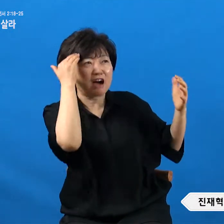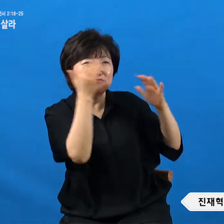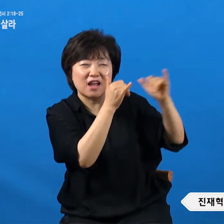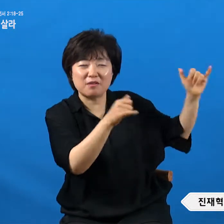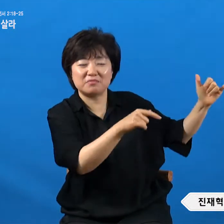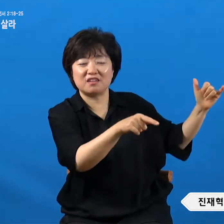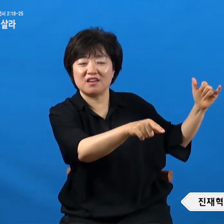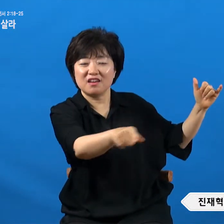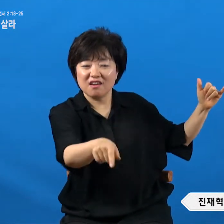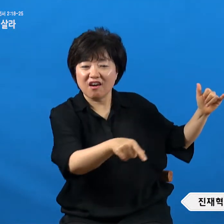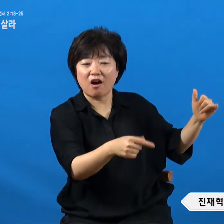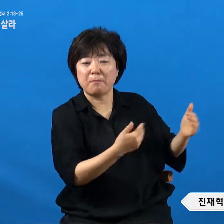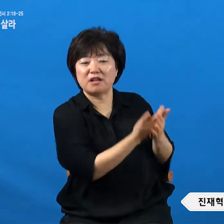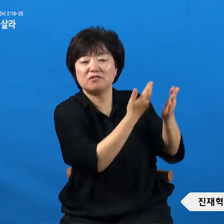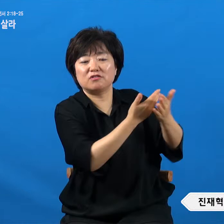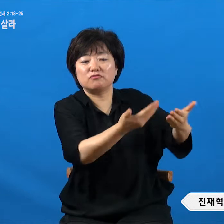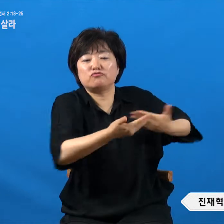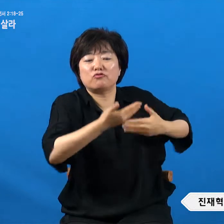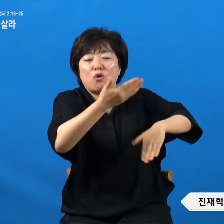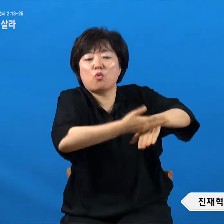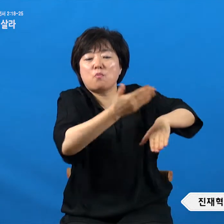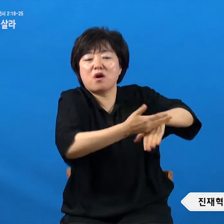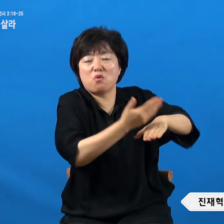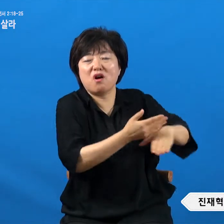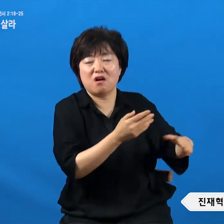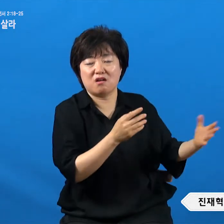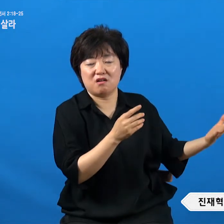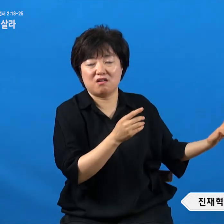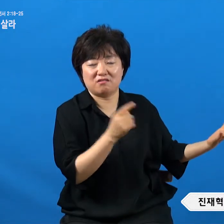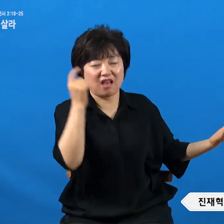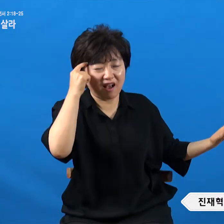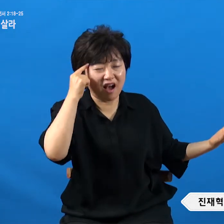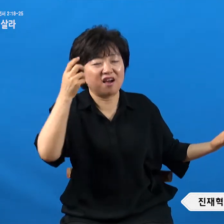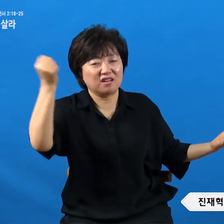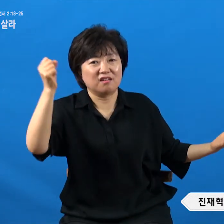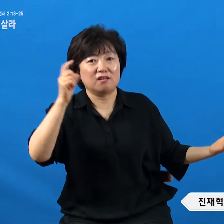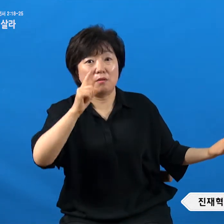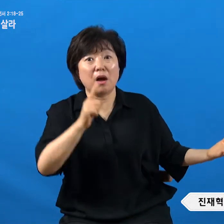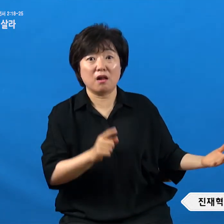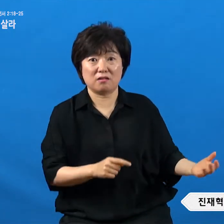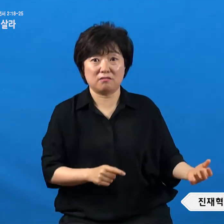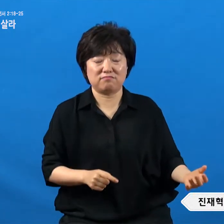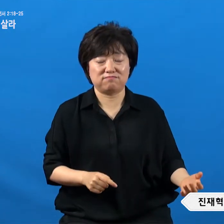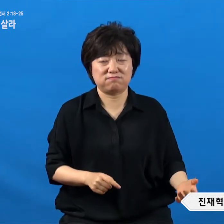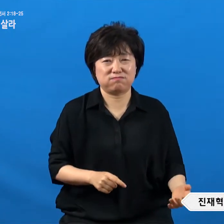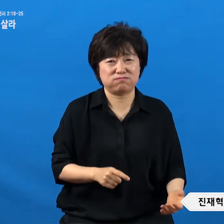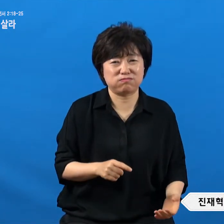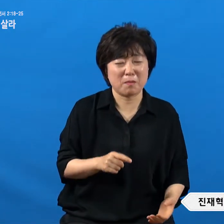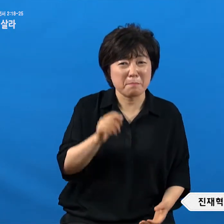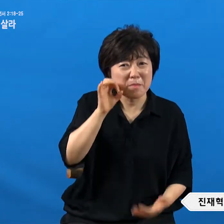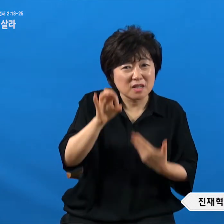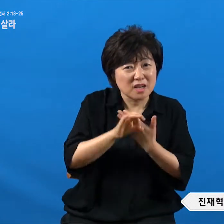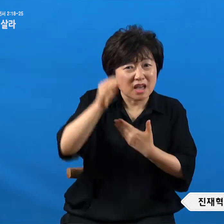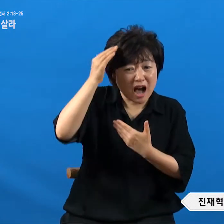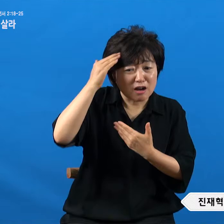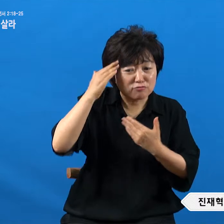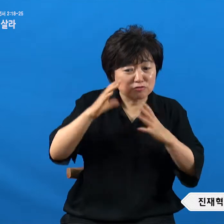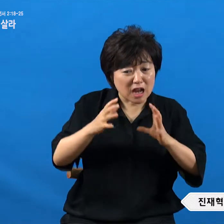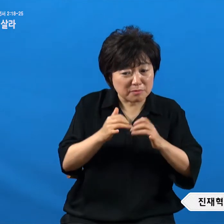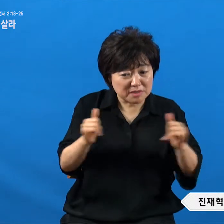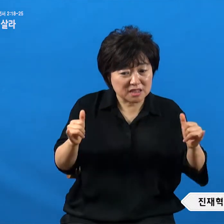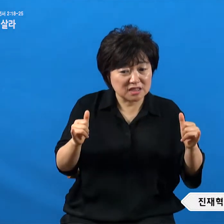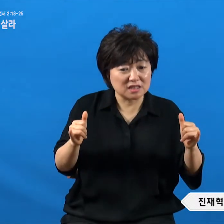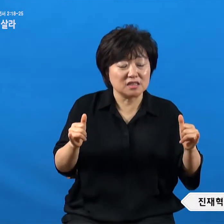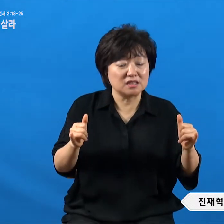것이다. 그들이 3.1 운동을 알았더라면 200만 이상이 되는 수많은 우리 한국